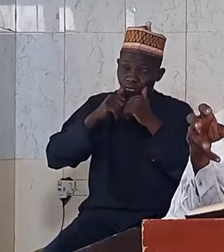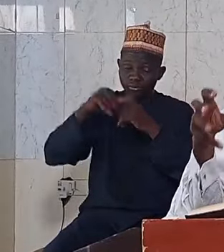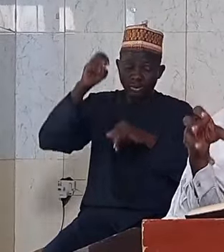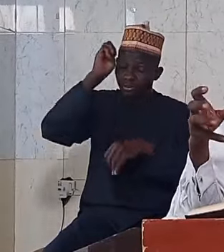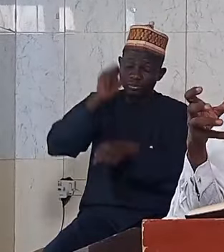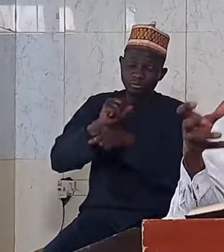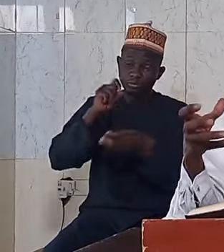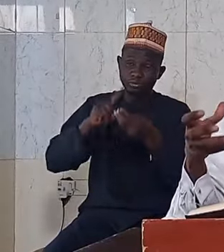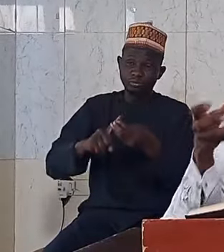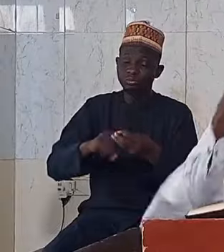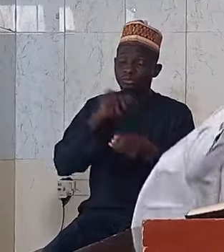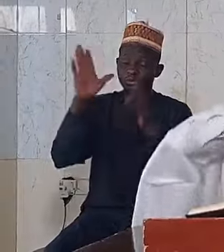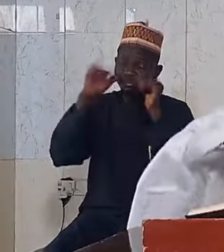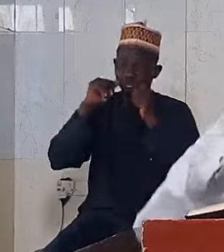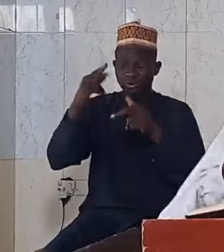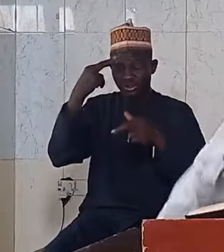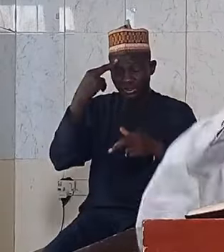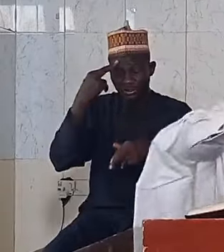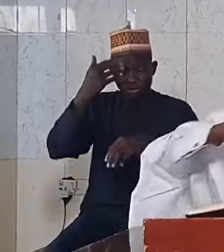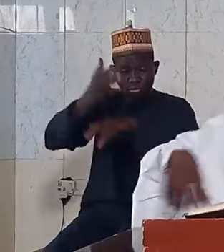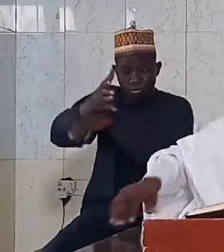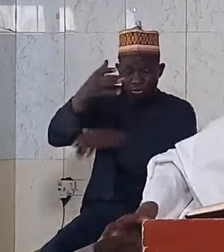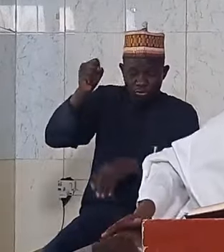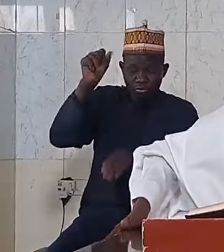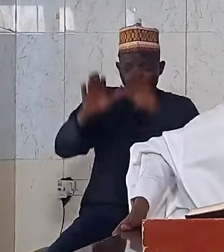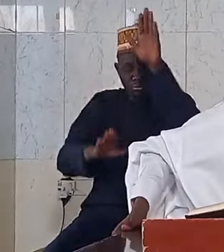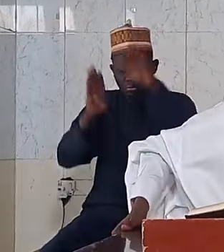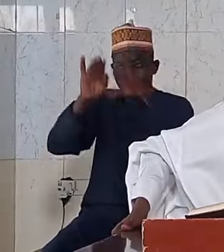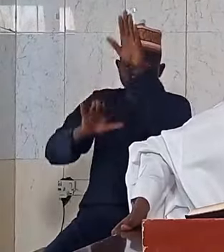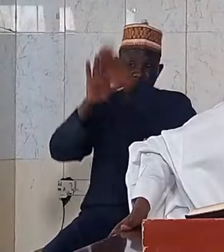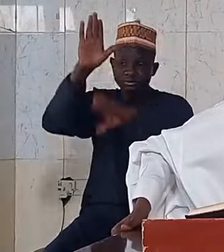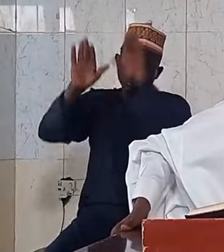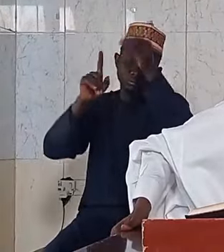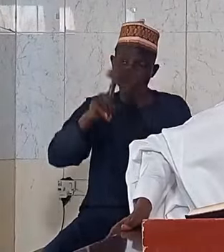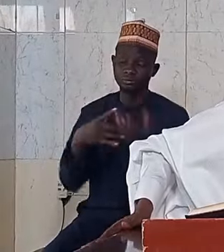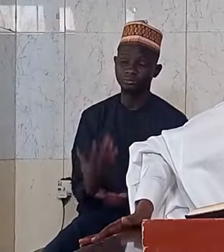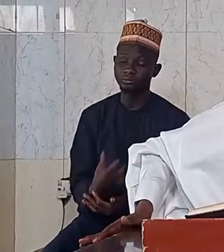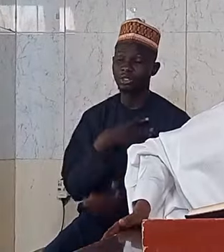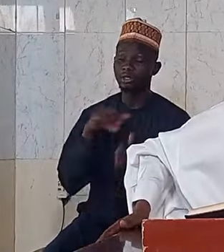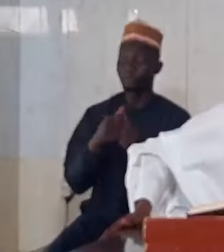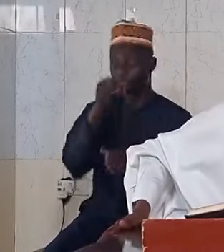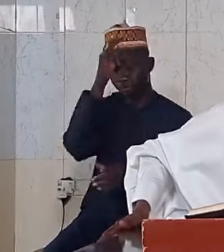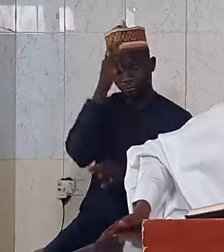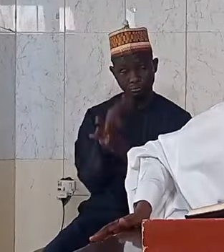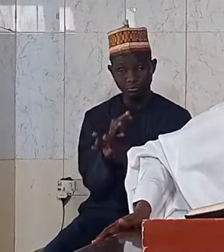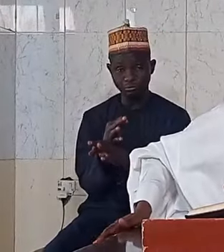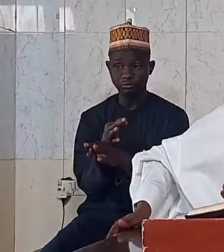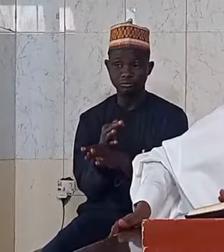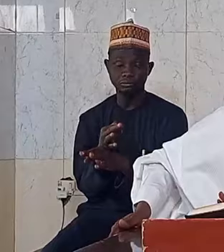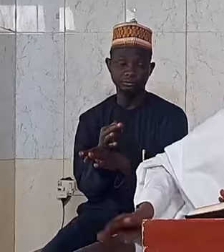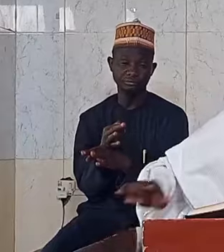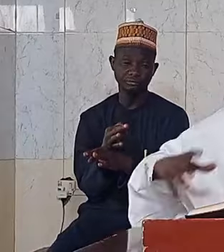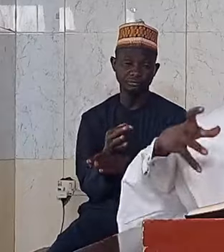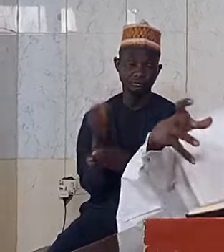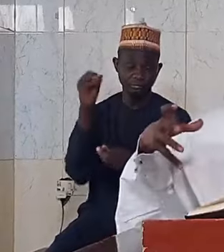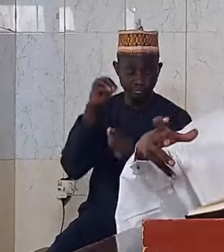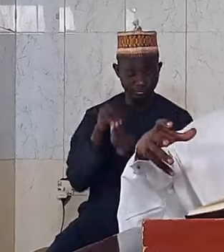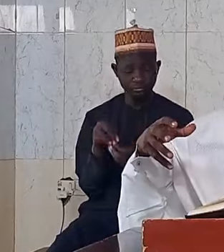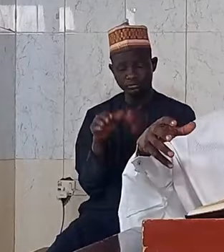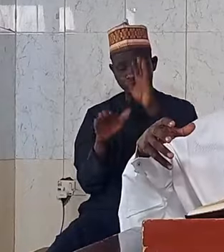shi kansa kafirci shu'ab ne shi ma hawa ne irin yadda imani yake